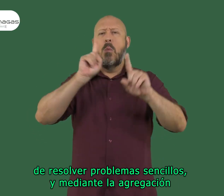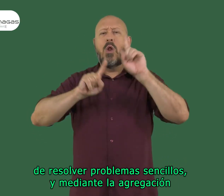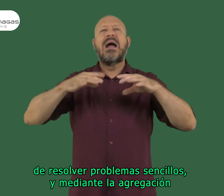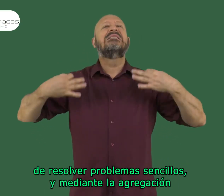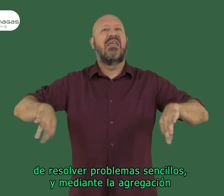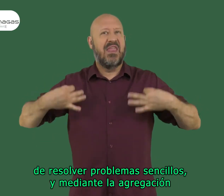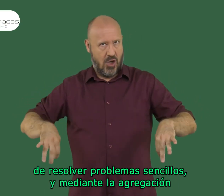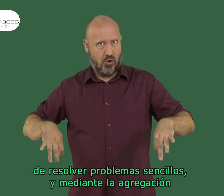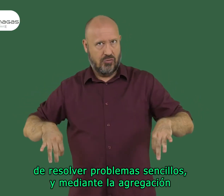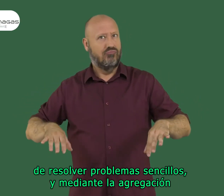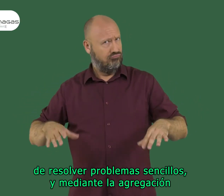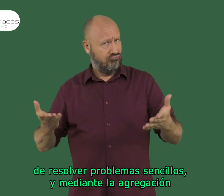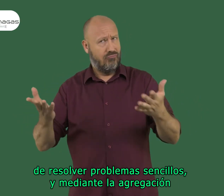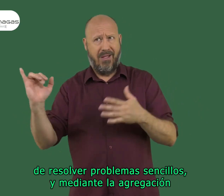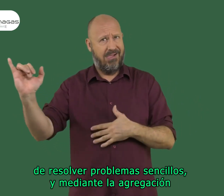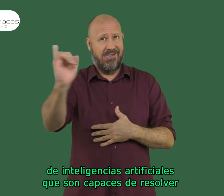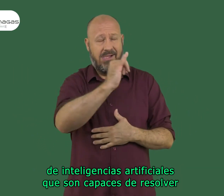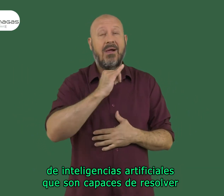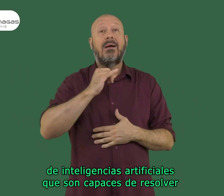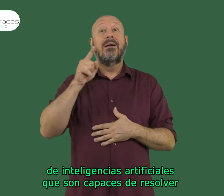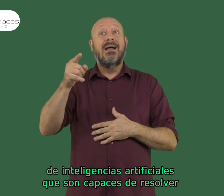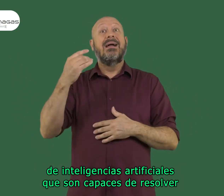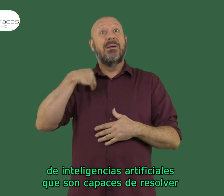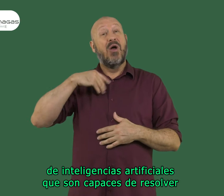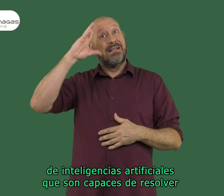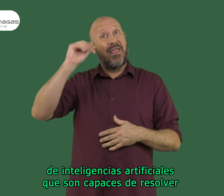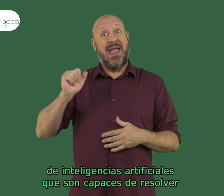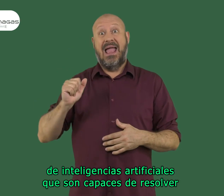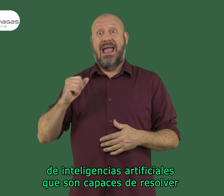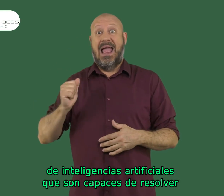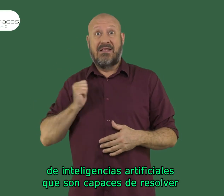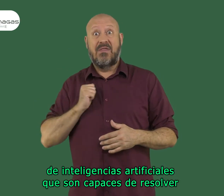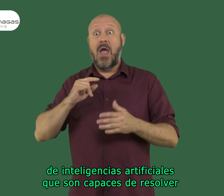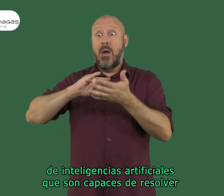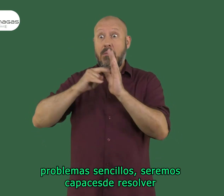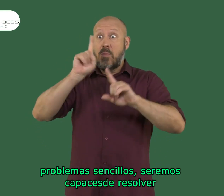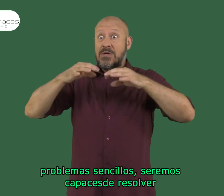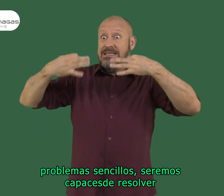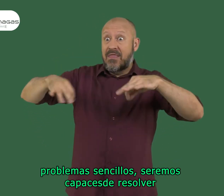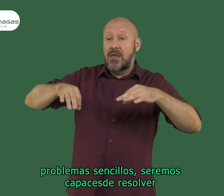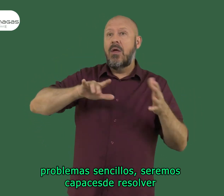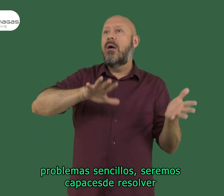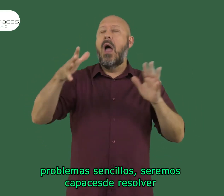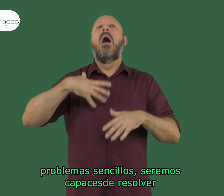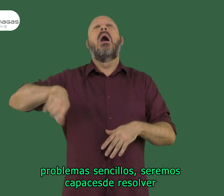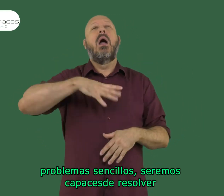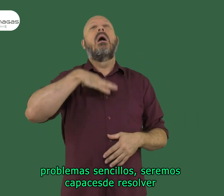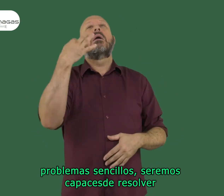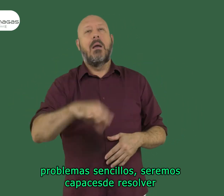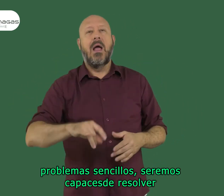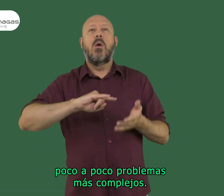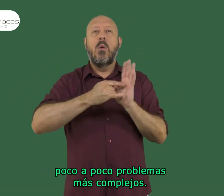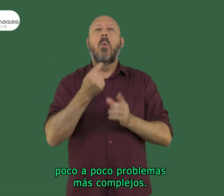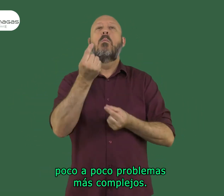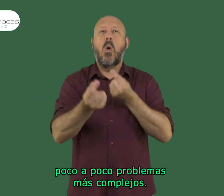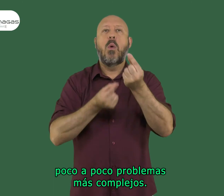problemas sencillos y mediante la agregación de inteligencias artificiales que son capaces de resolver problemas sencillos, seremos capaces de resolver